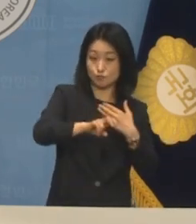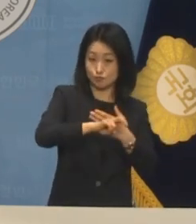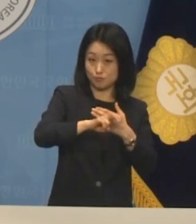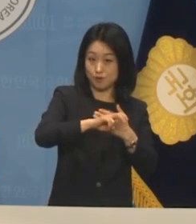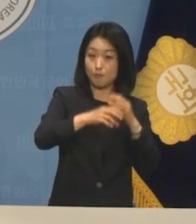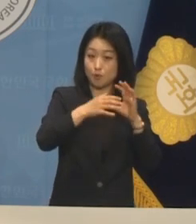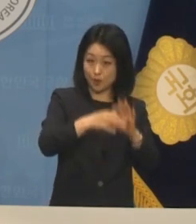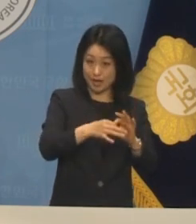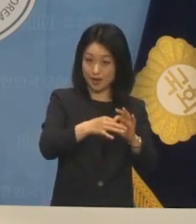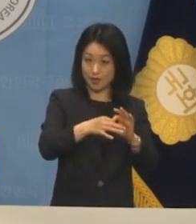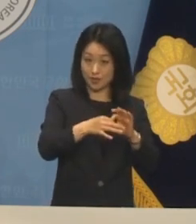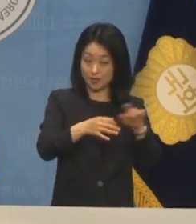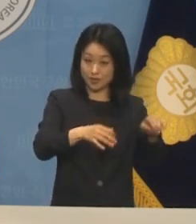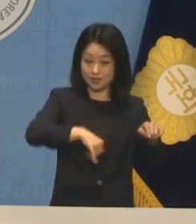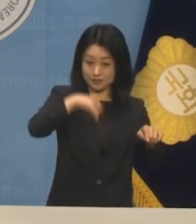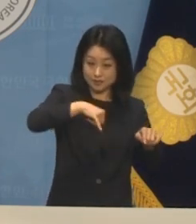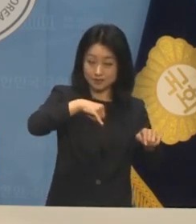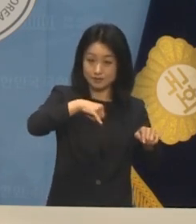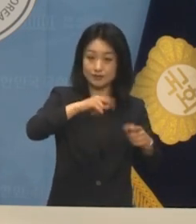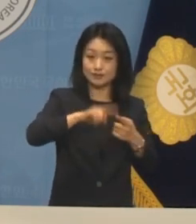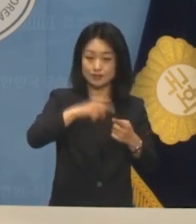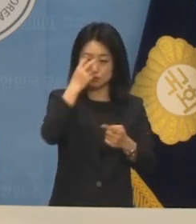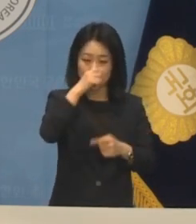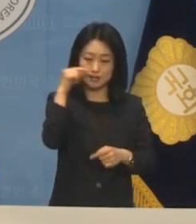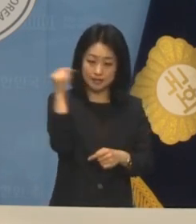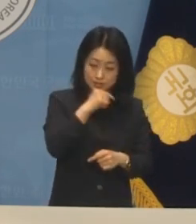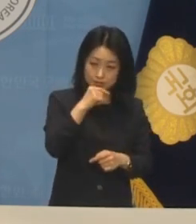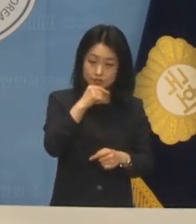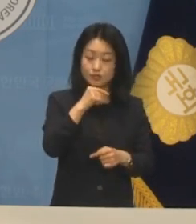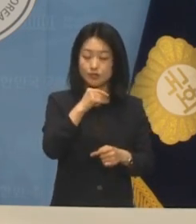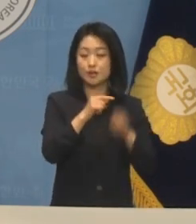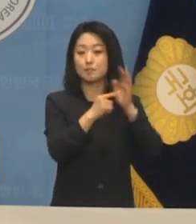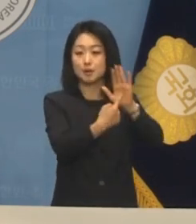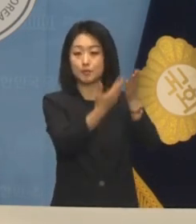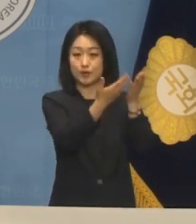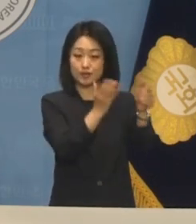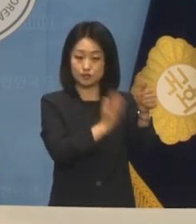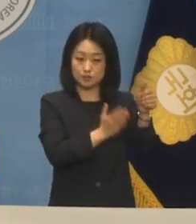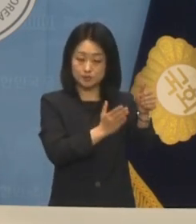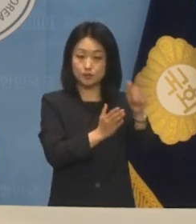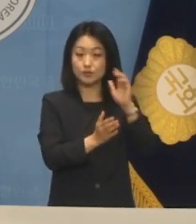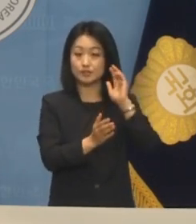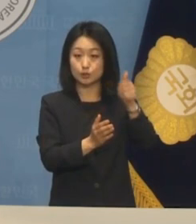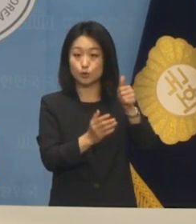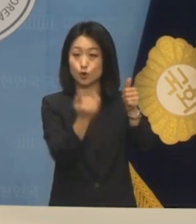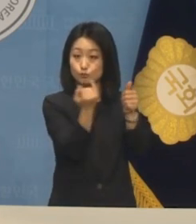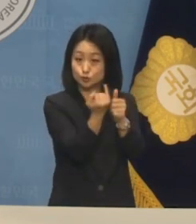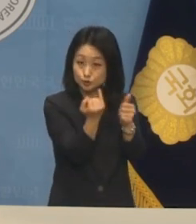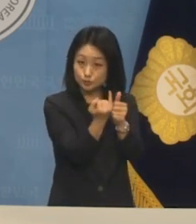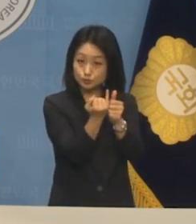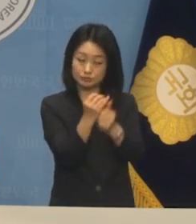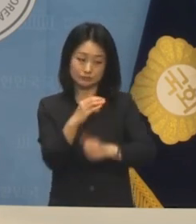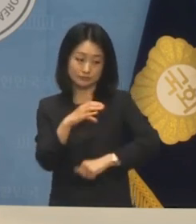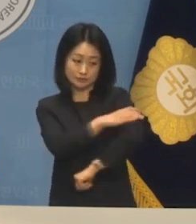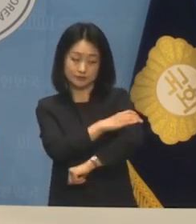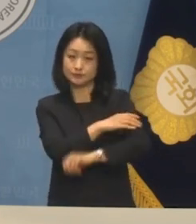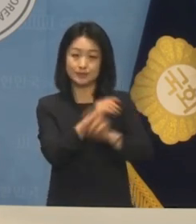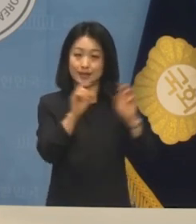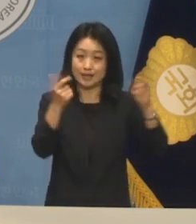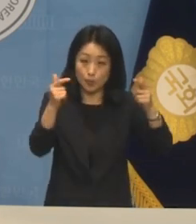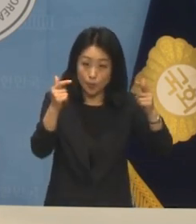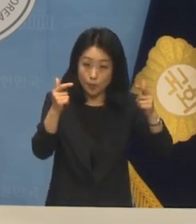의혹에 관해서도 조속히 결과를 발표하십시오. 대통령 부부는 무소불위의 존재가